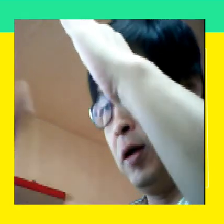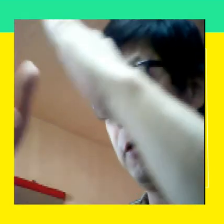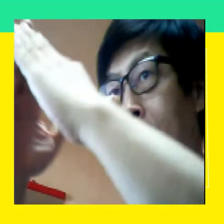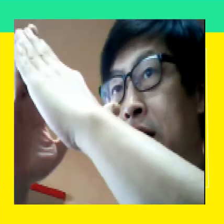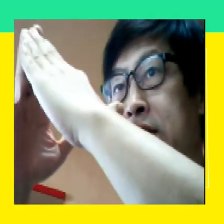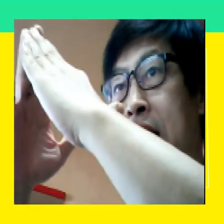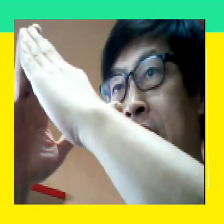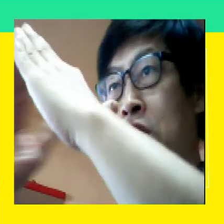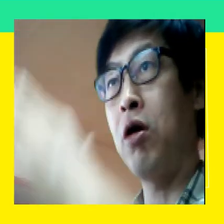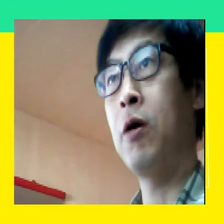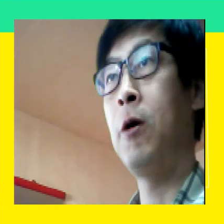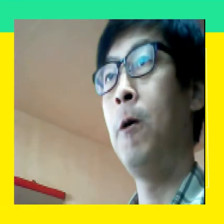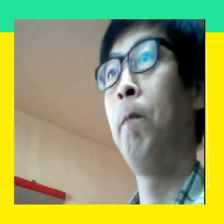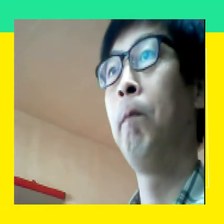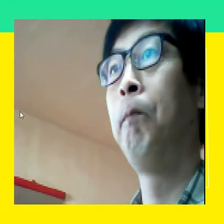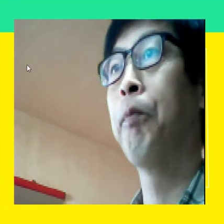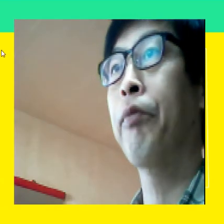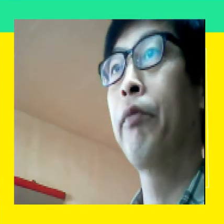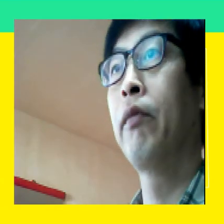가정